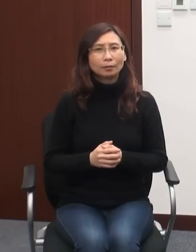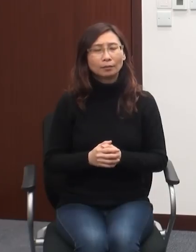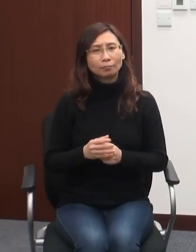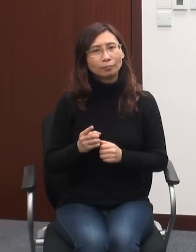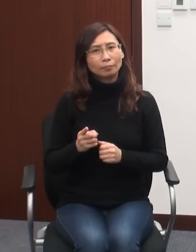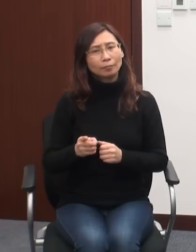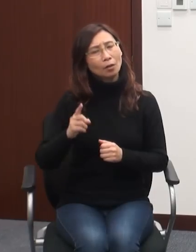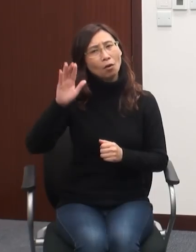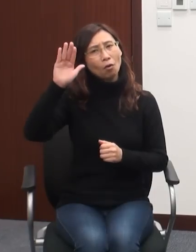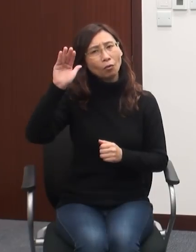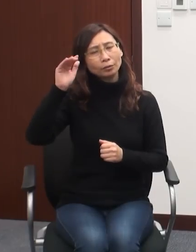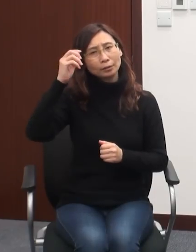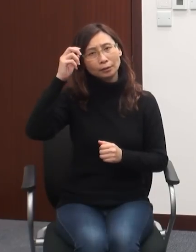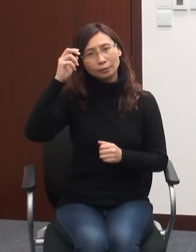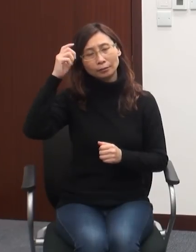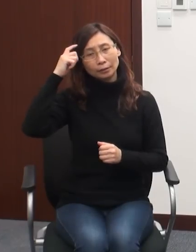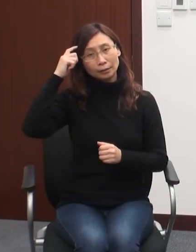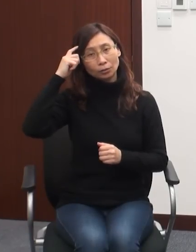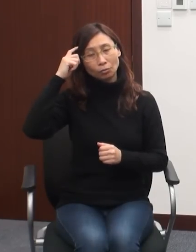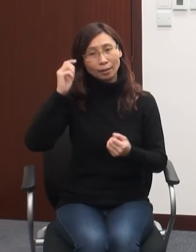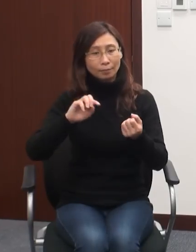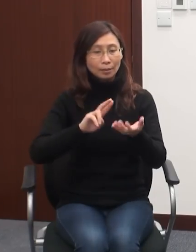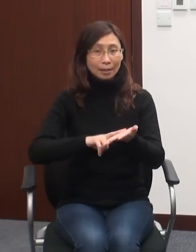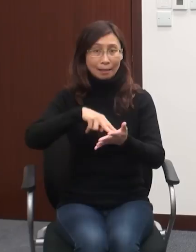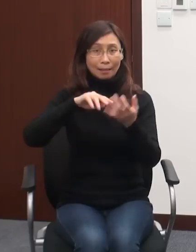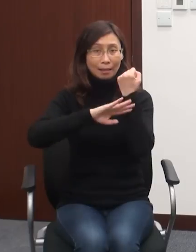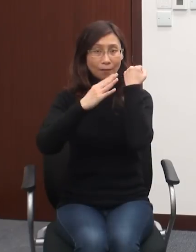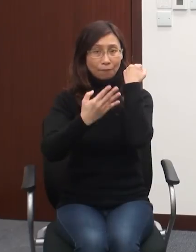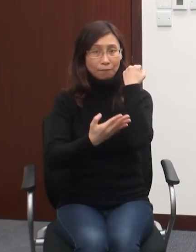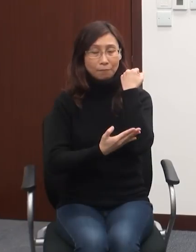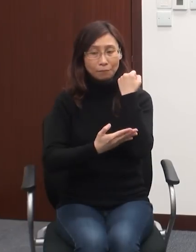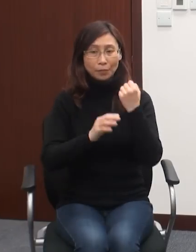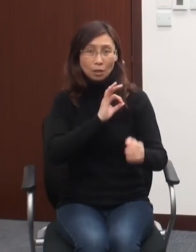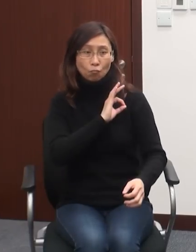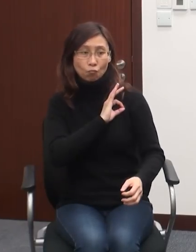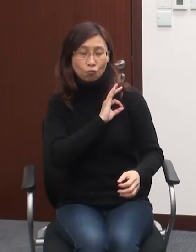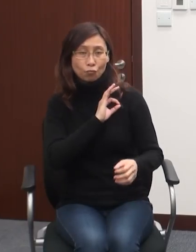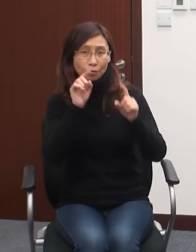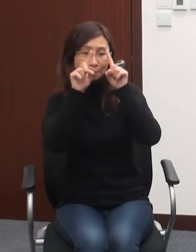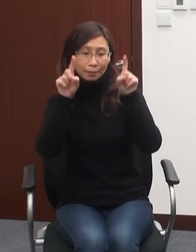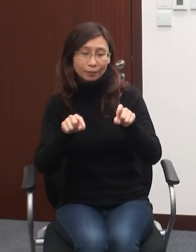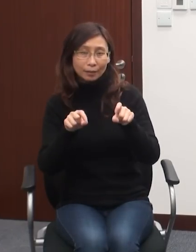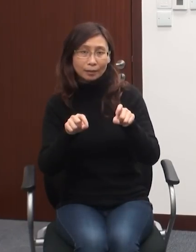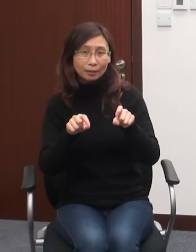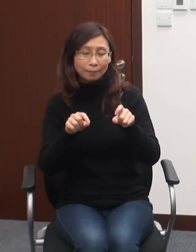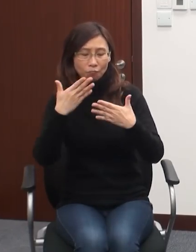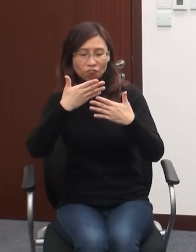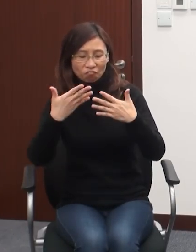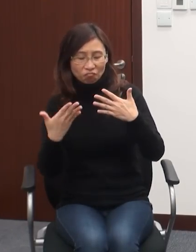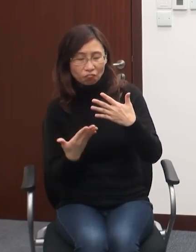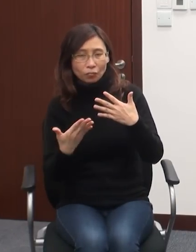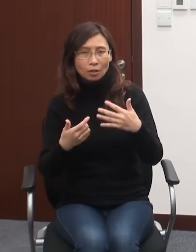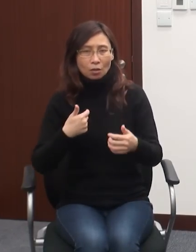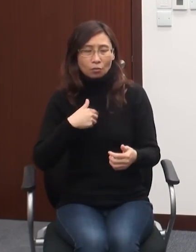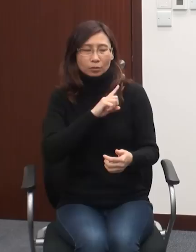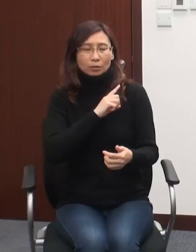到立法會已經係越嚟越矮化喺呢個問題上面。 咁我會認為